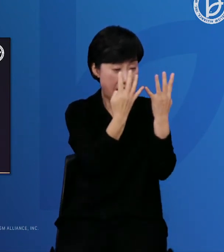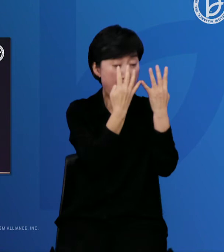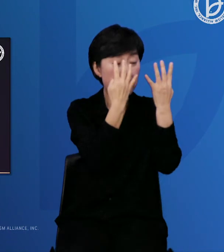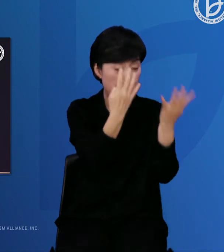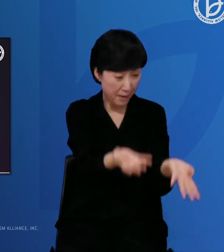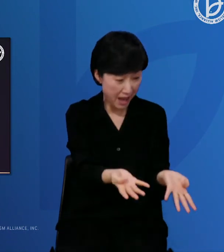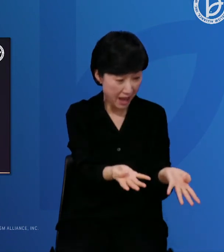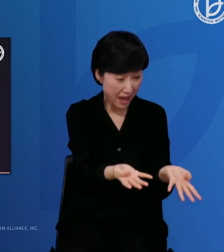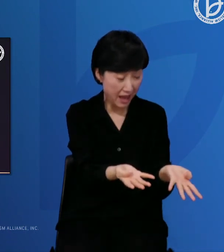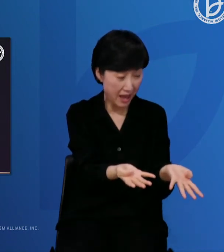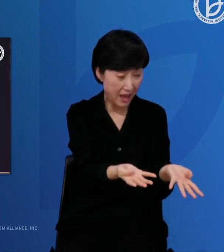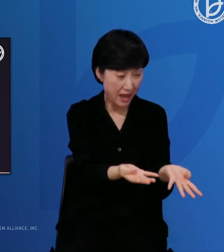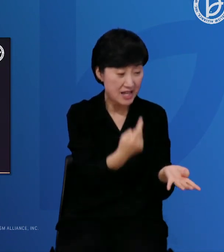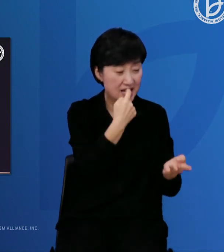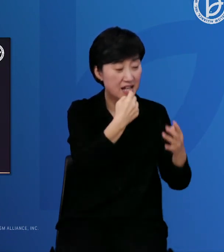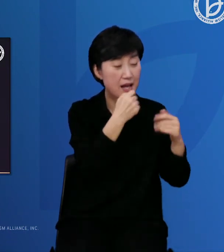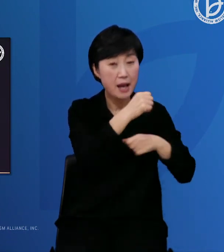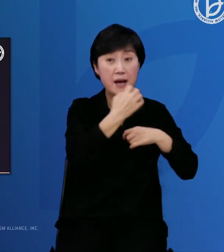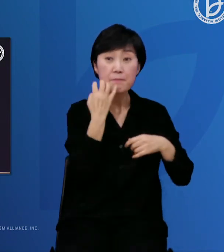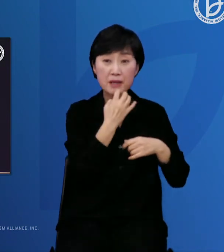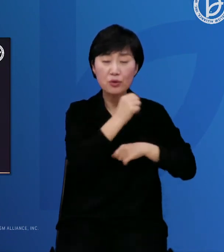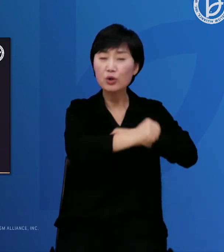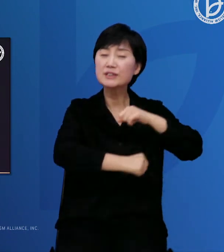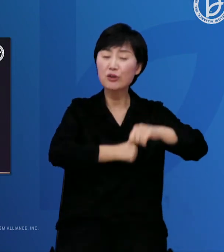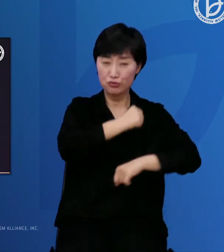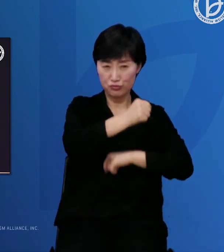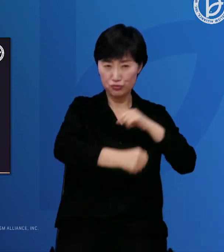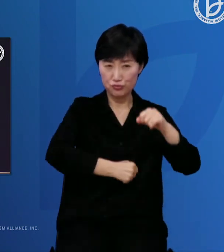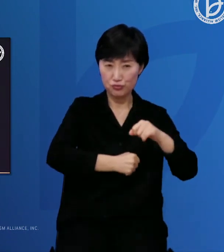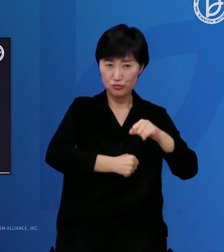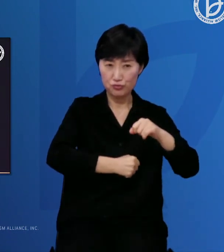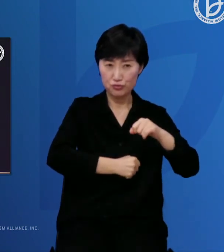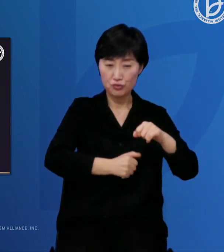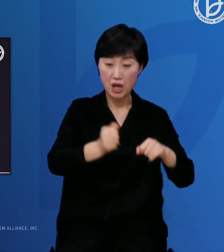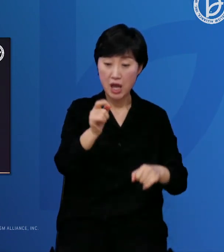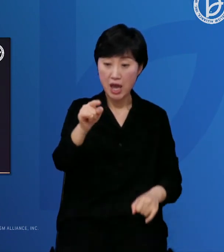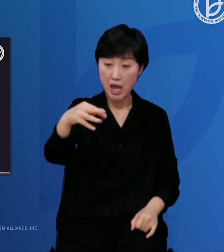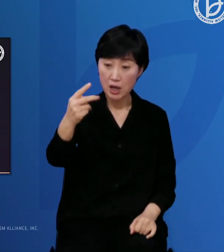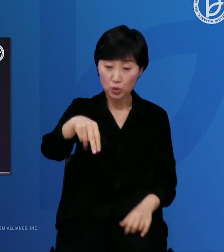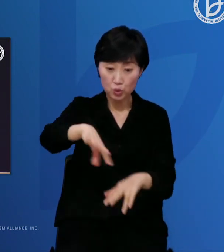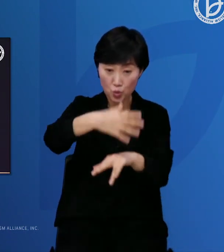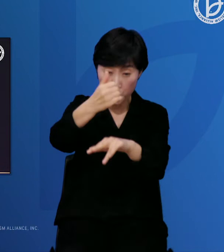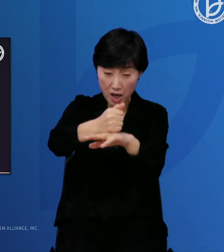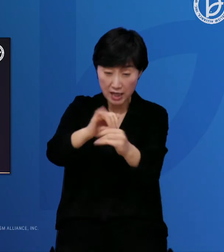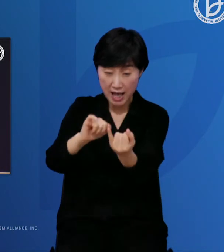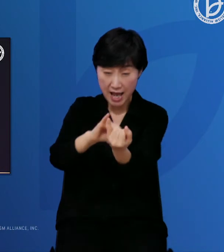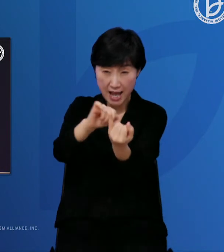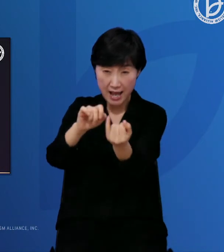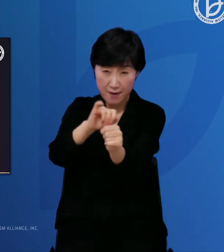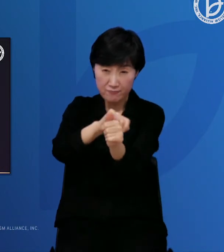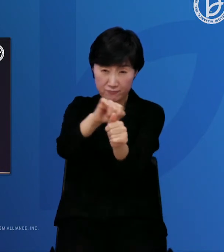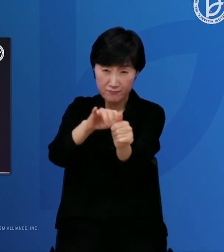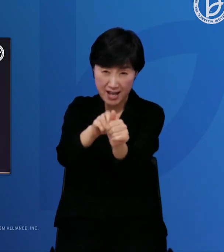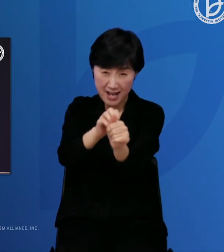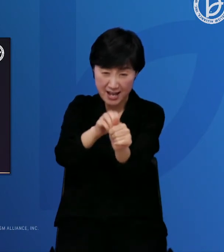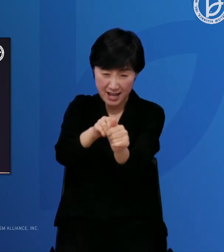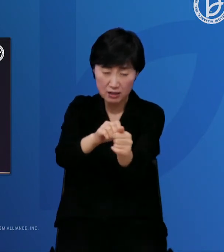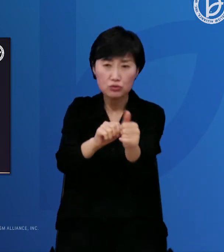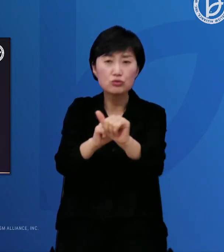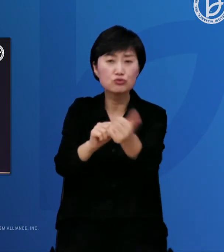헤롯 왕이 충이 먹어 죽으니라. God sent his angels and Peter was freed from prison and King Herod was put to death through